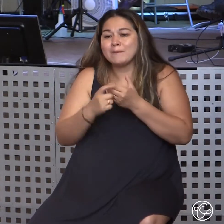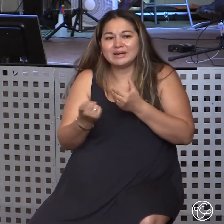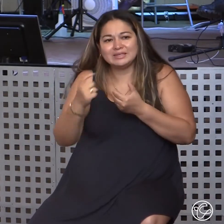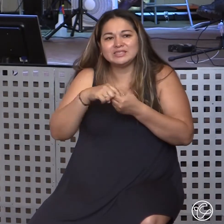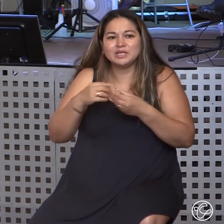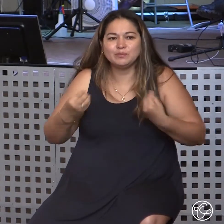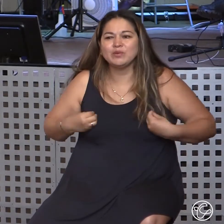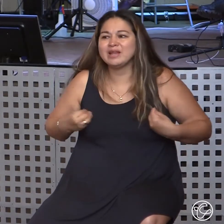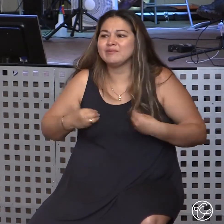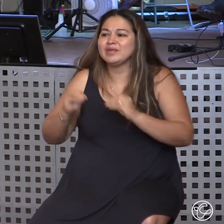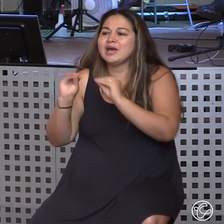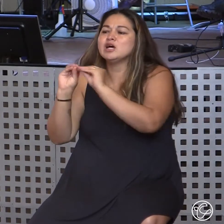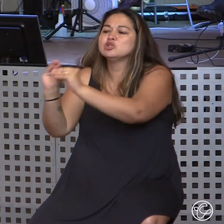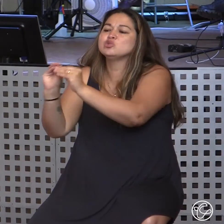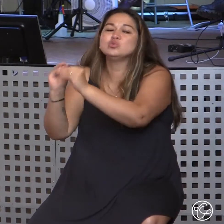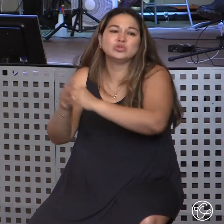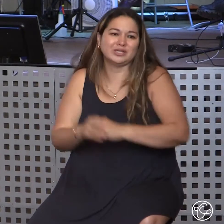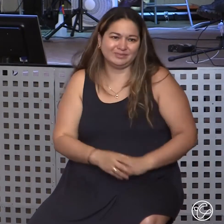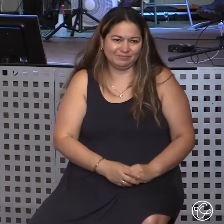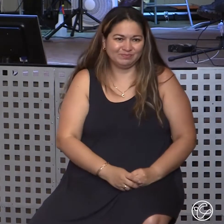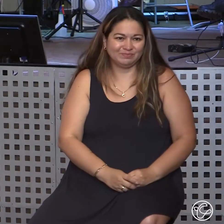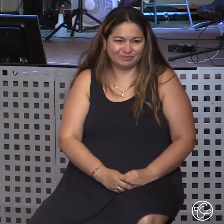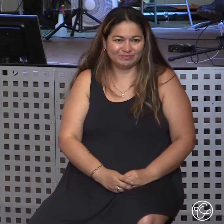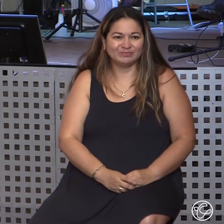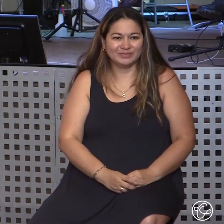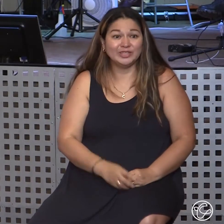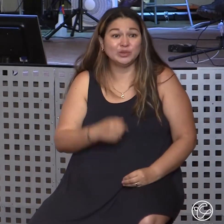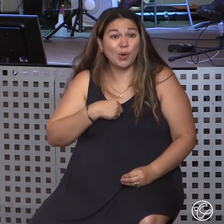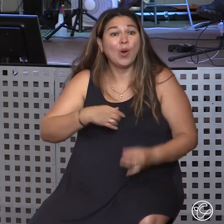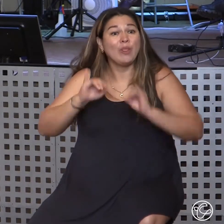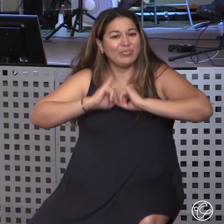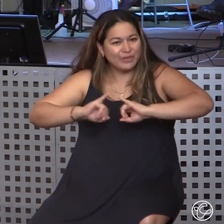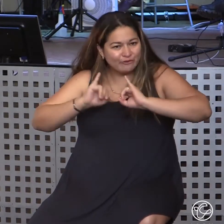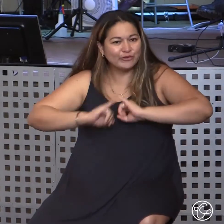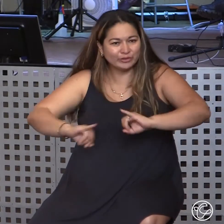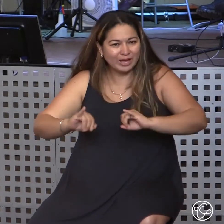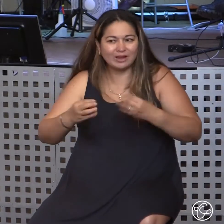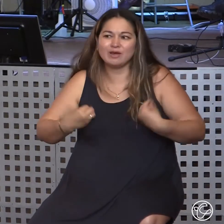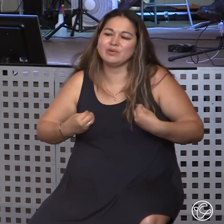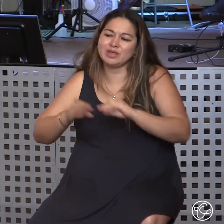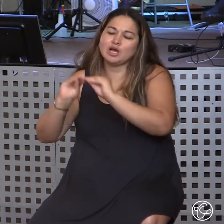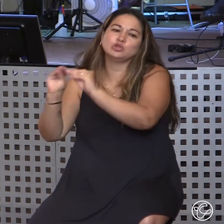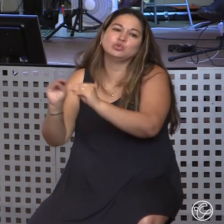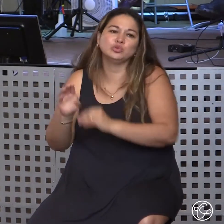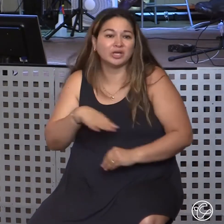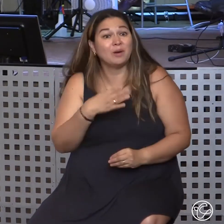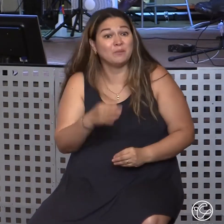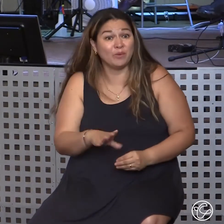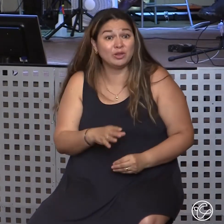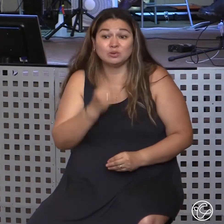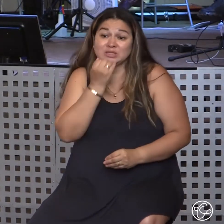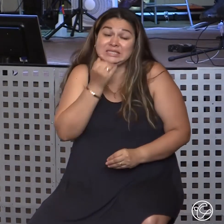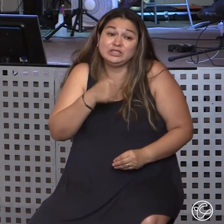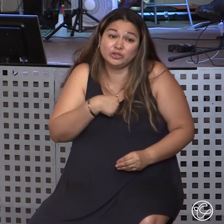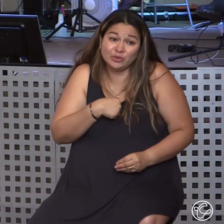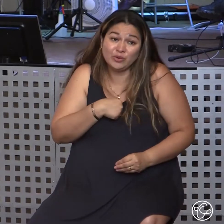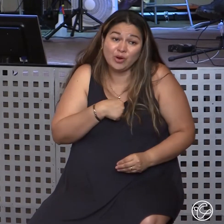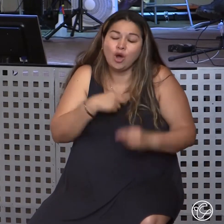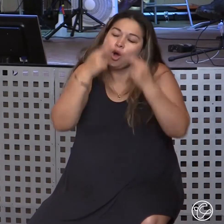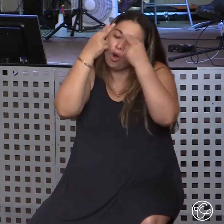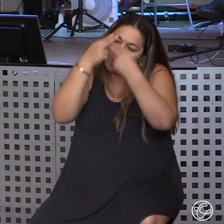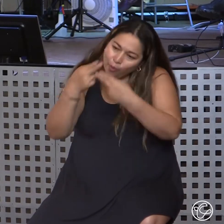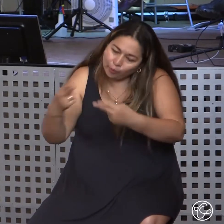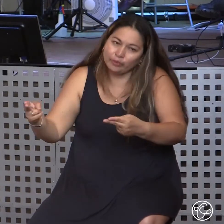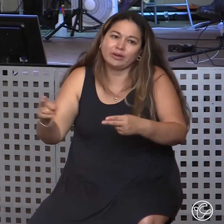a vivir tanto como han vivido ellos. Eso es lo que me está diciendo. Por eso cuando alguien